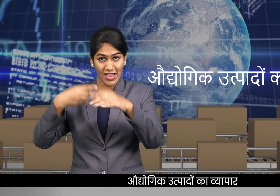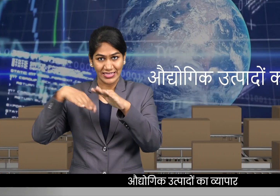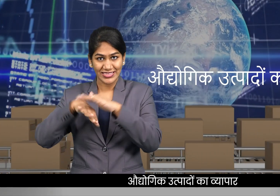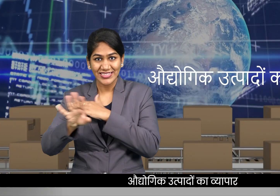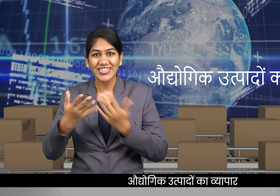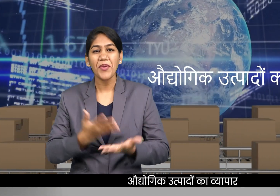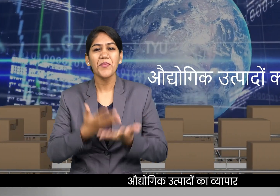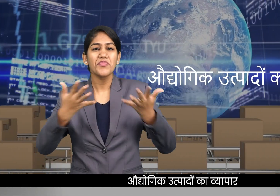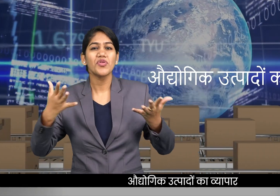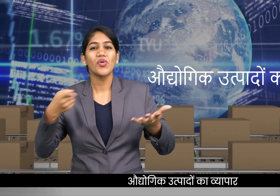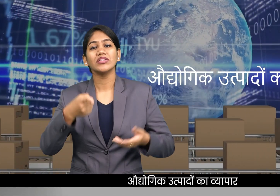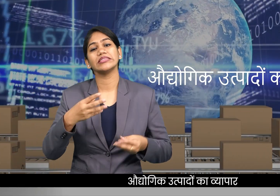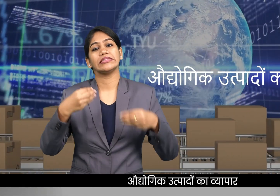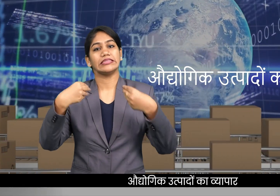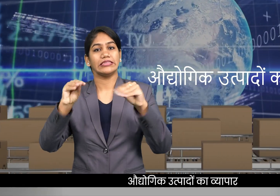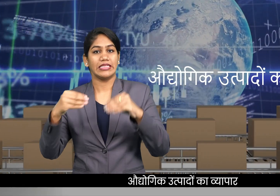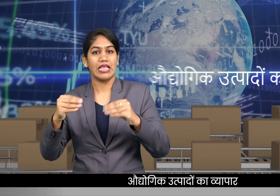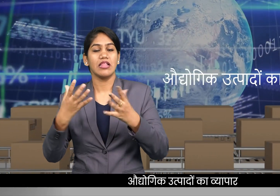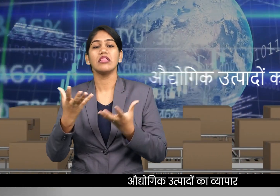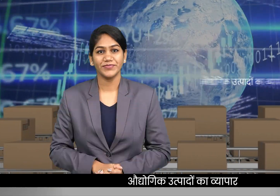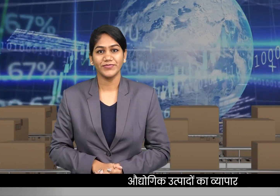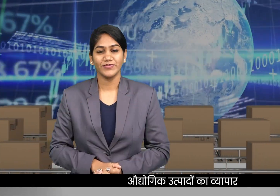औद्योगिक उत्पादों का व्यापार।